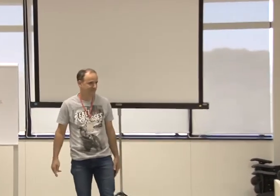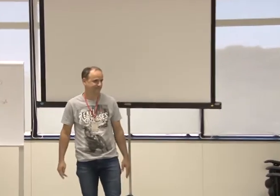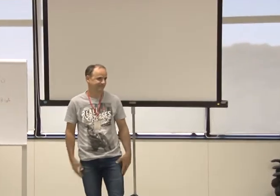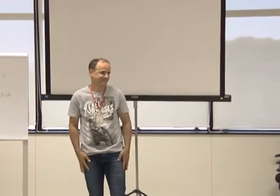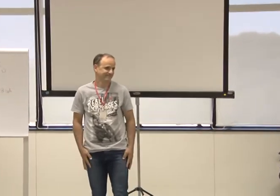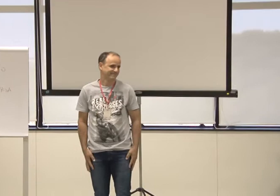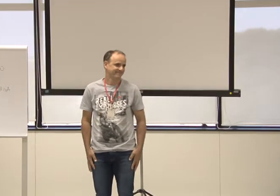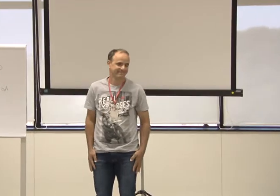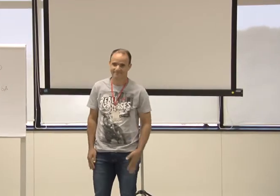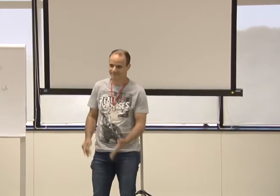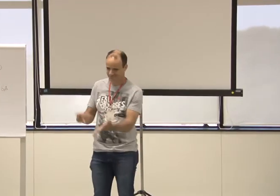Aham.